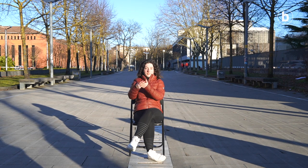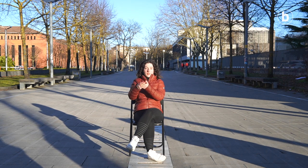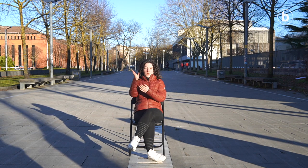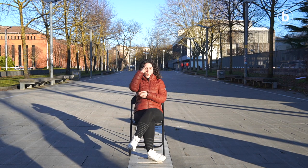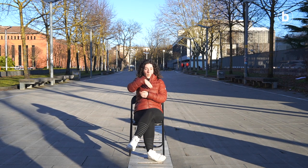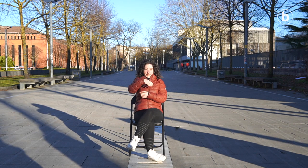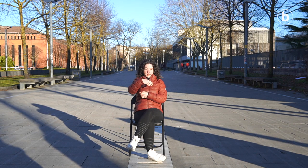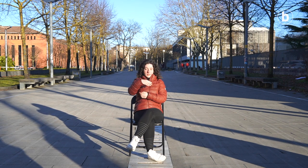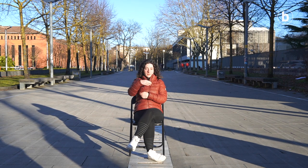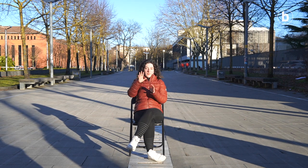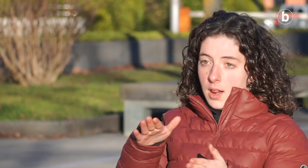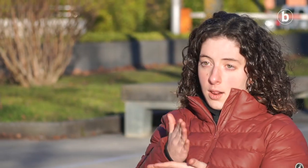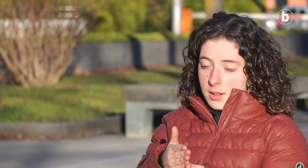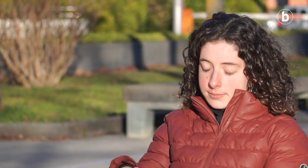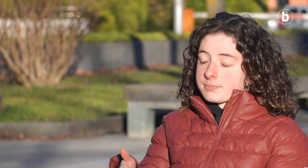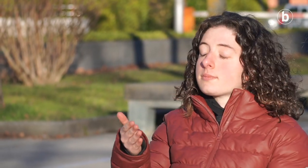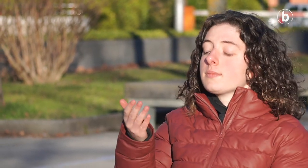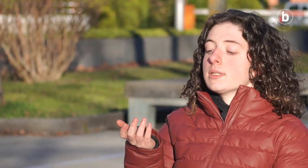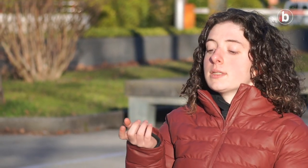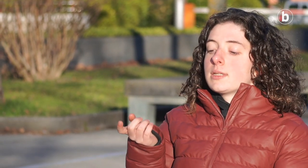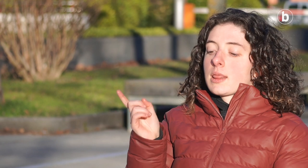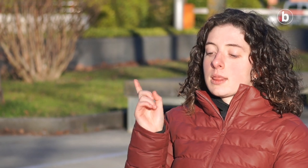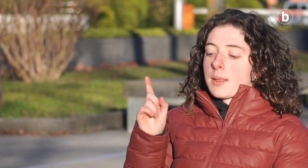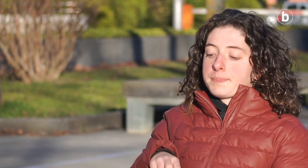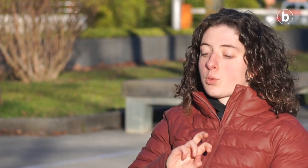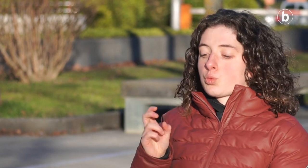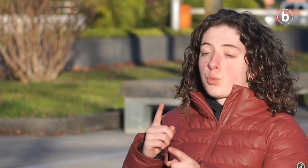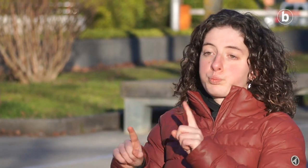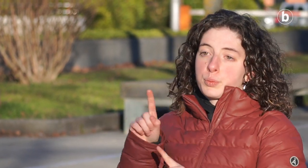diskapazitateko departamentuan, karo, eskaitasun guztiak